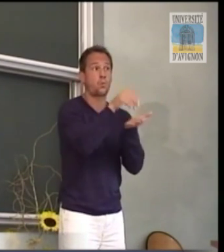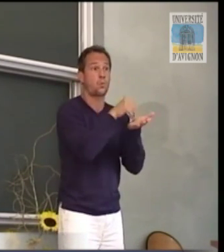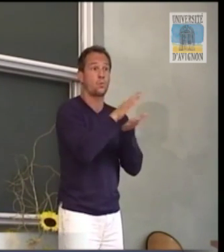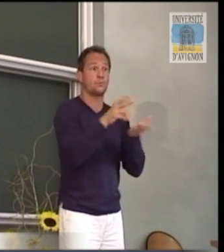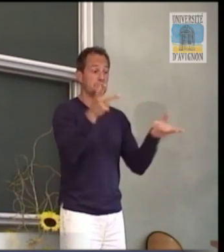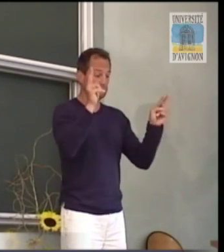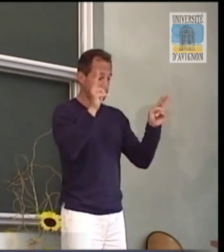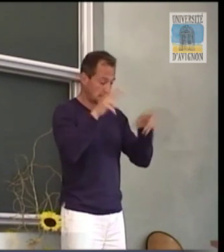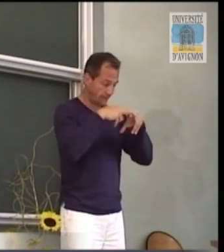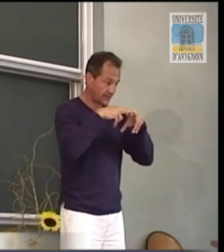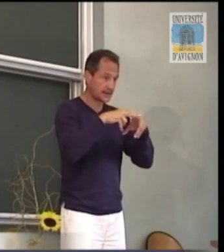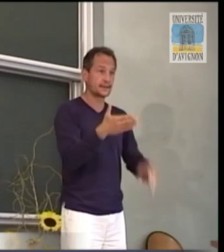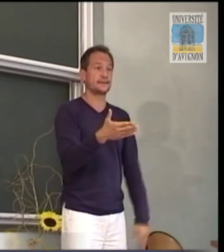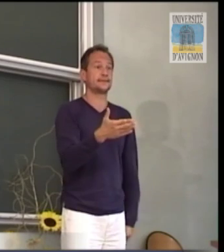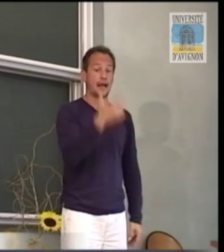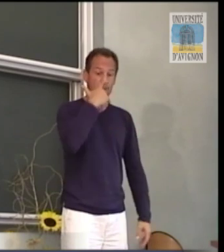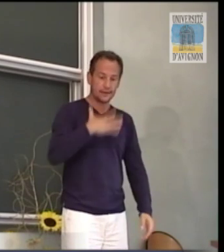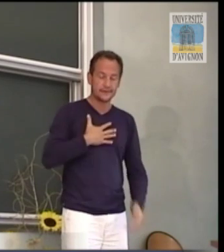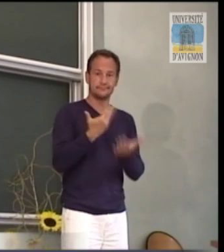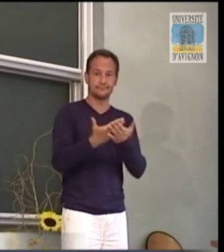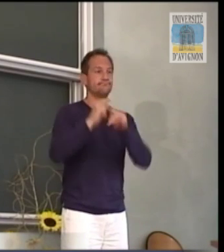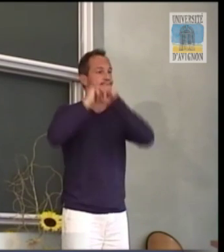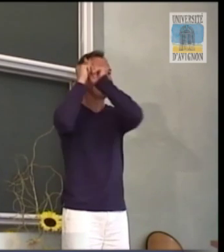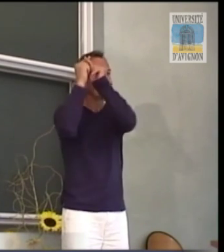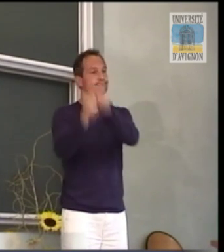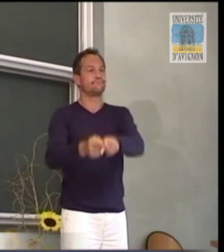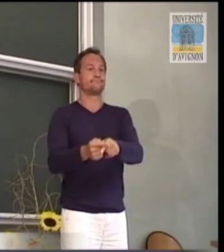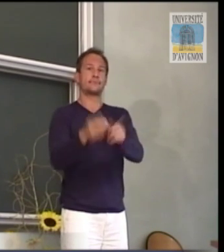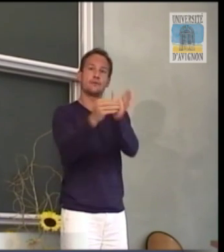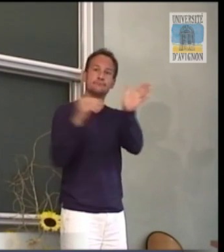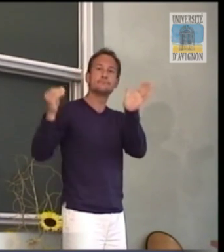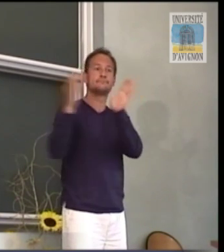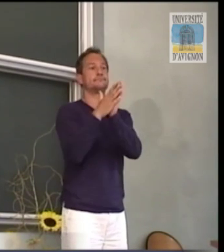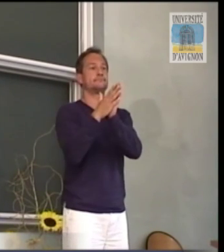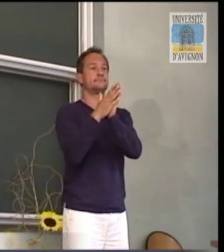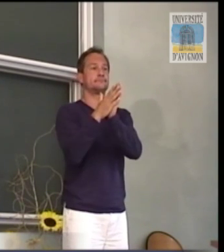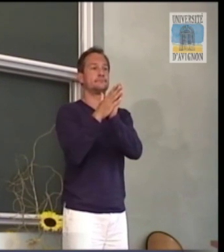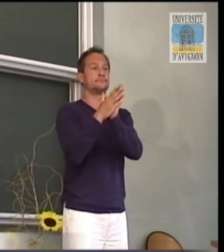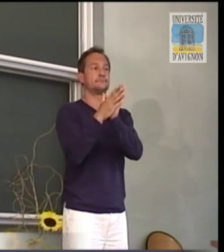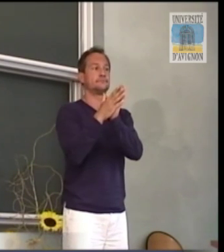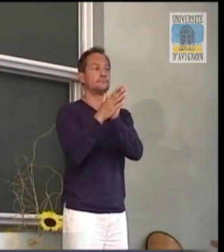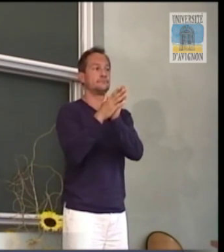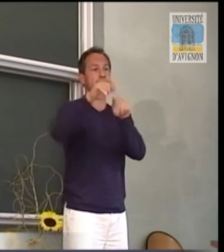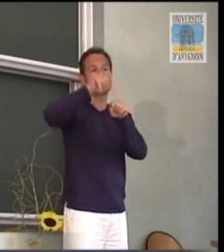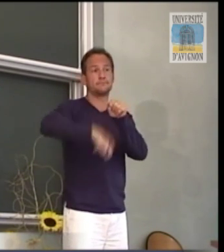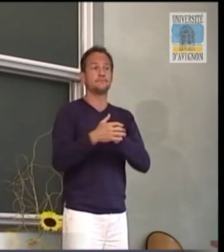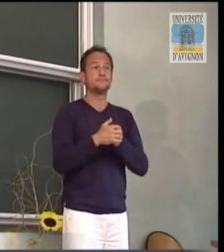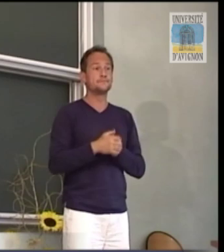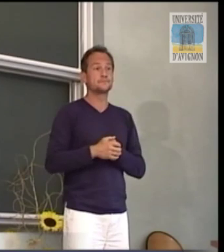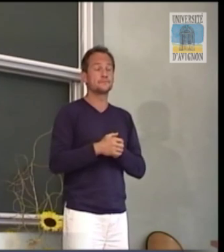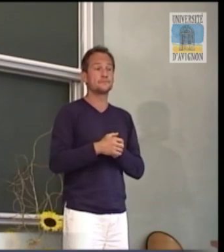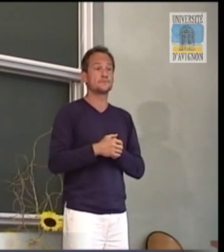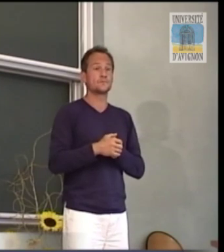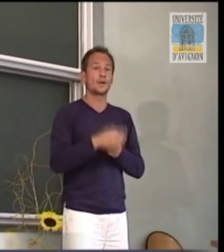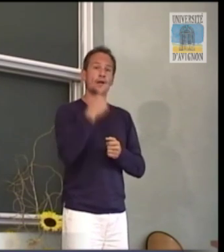place. Et je pense que c'est là qu'il faut absolument faire en sorte que les uns et les autres ne mettent pas en avant